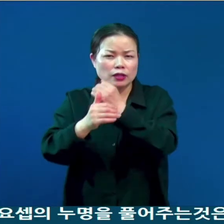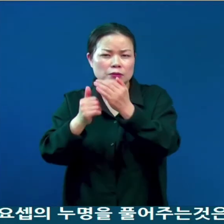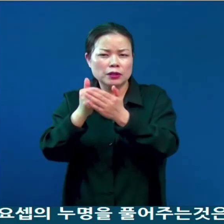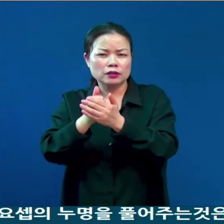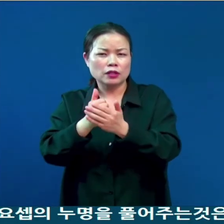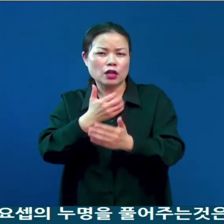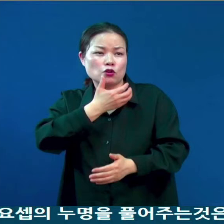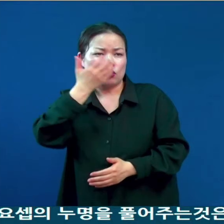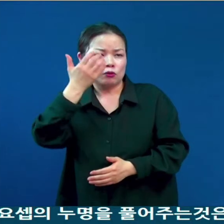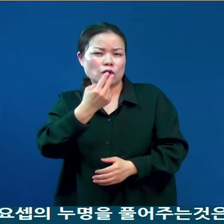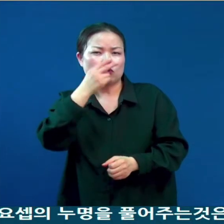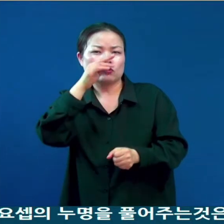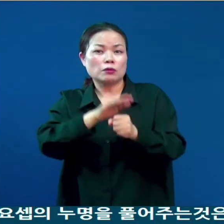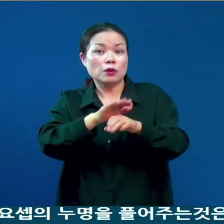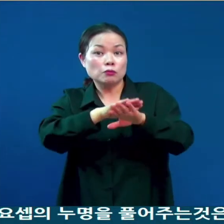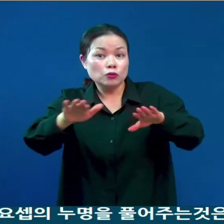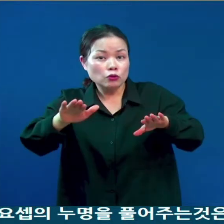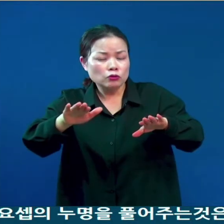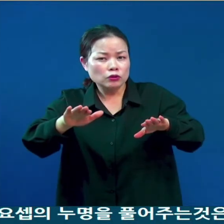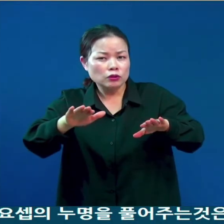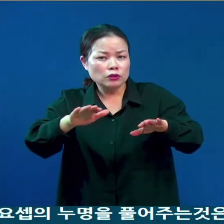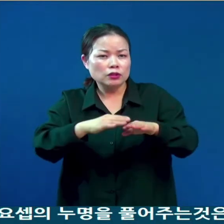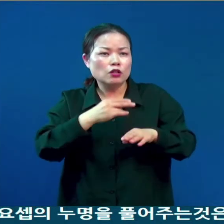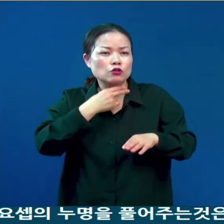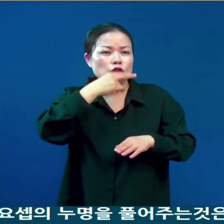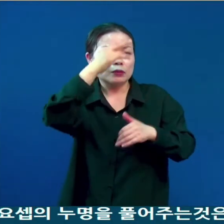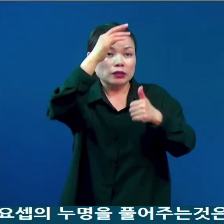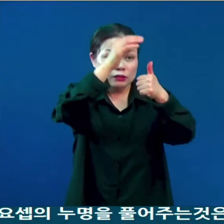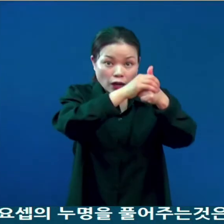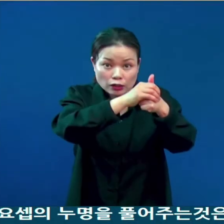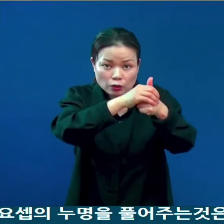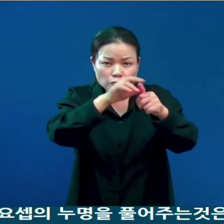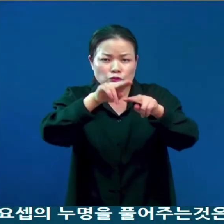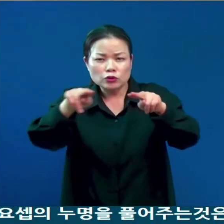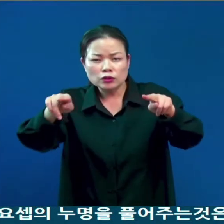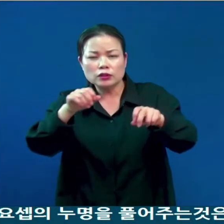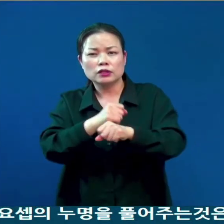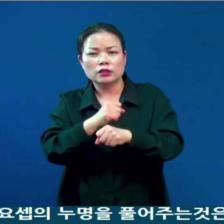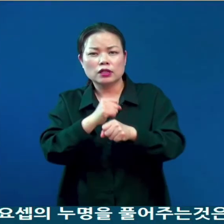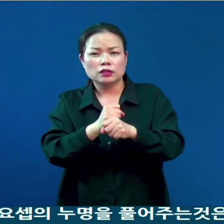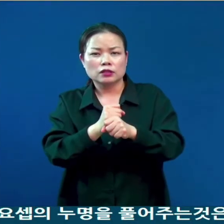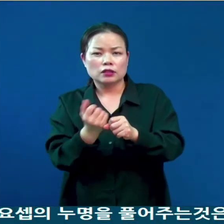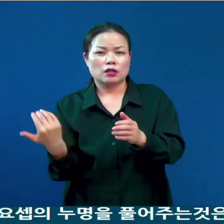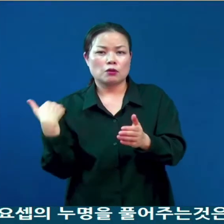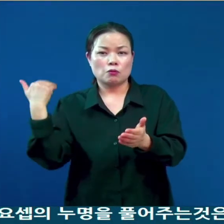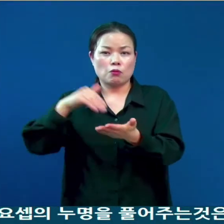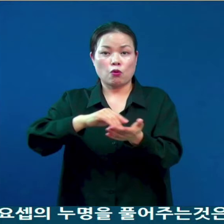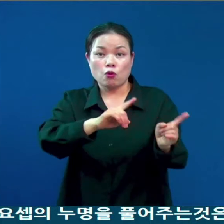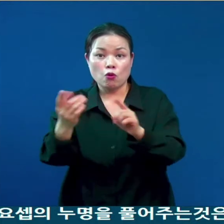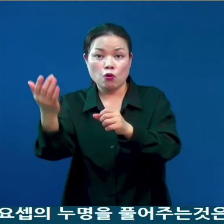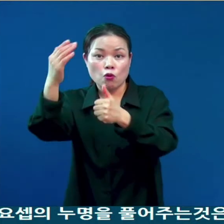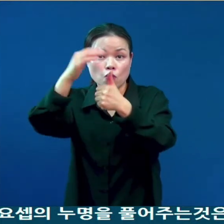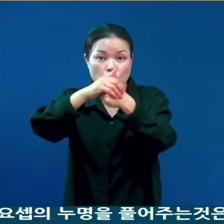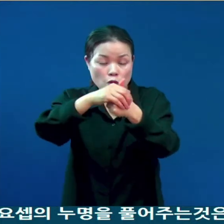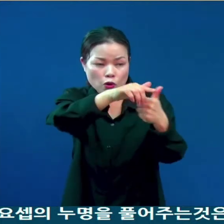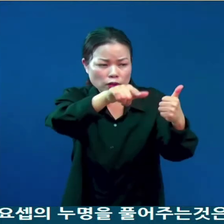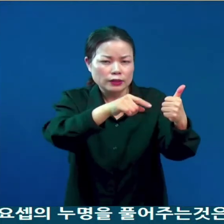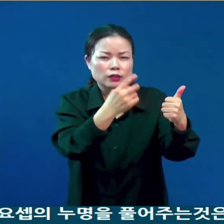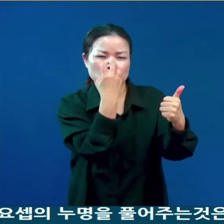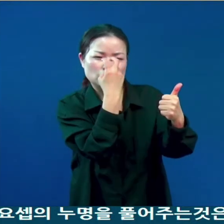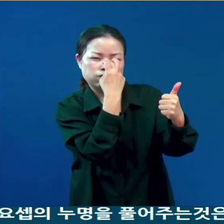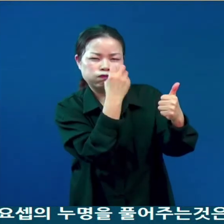그때 요셉을 억울함을 풀어주셨다면, 술 맡은 관원장을 통해서 바로 이 관원장이 복직돼 가지고 조사를 해가지고